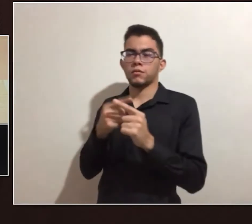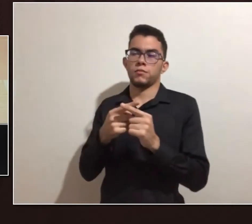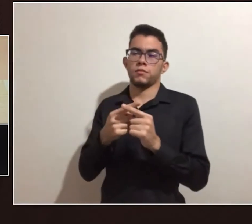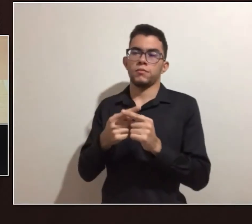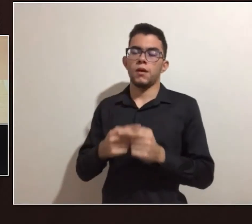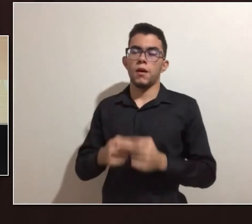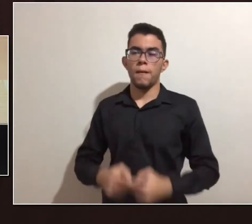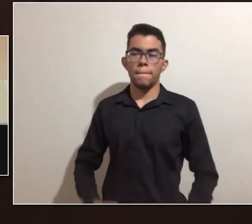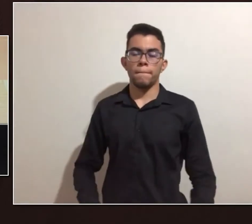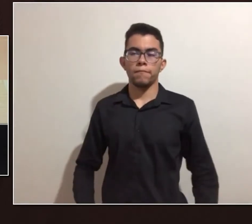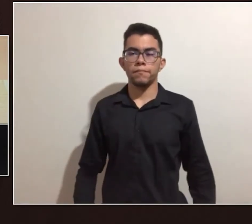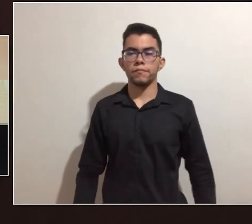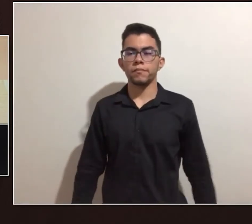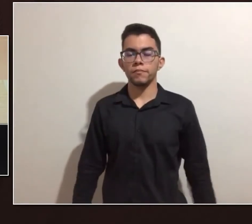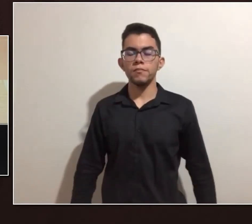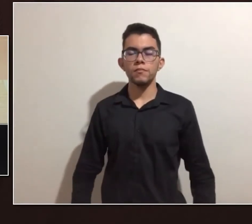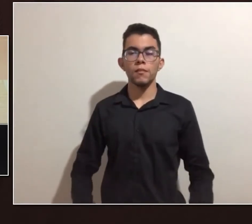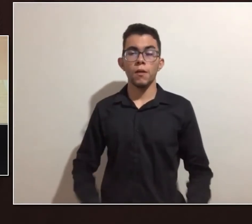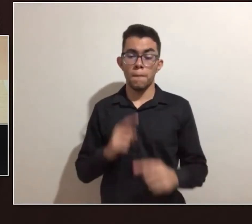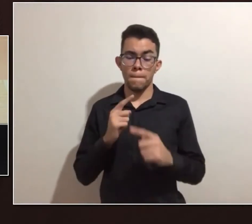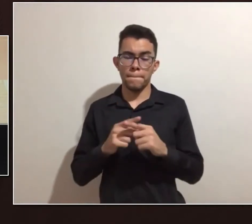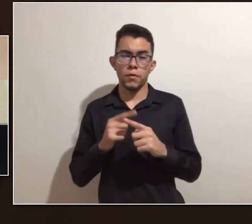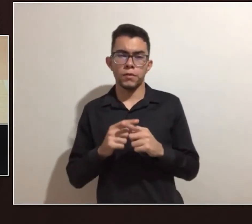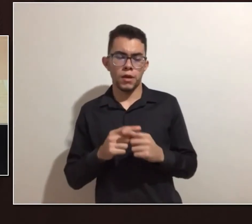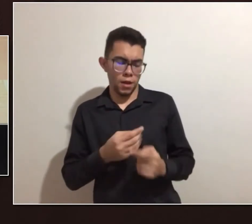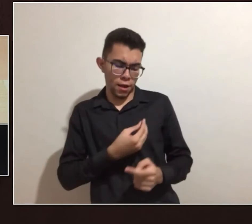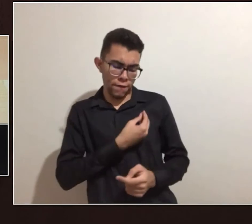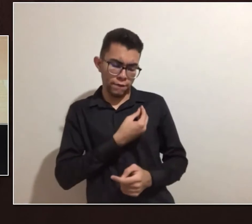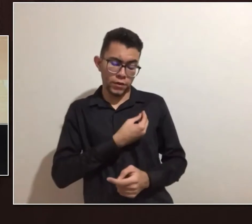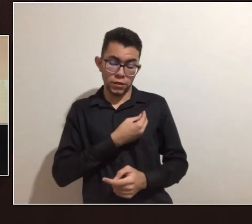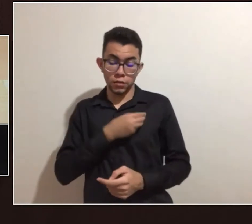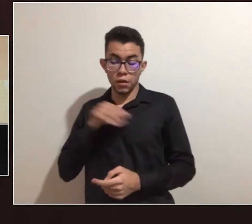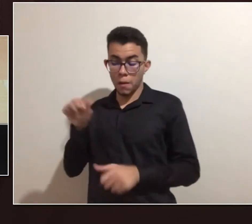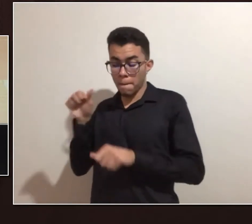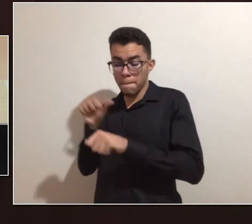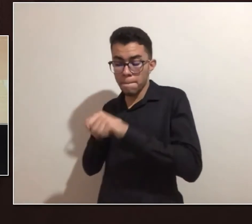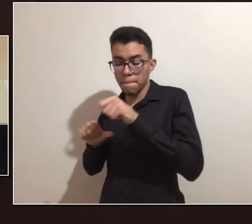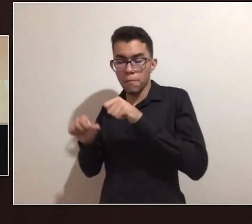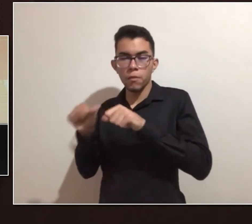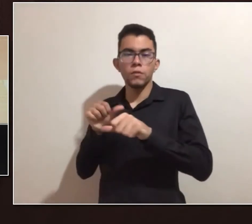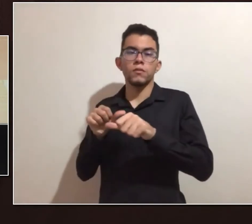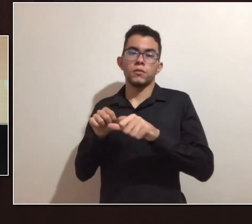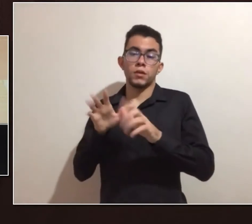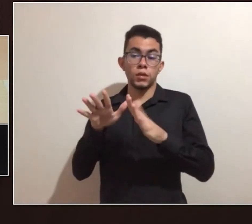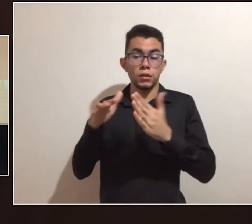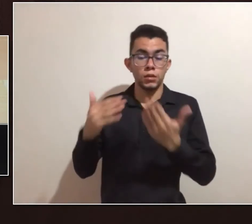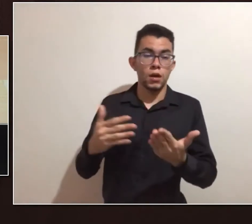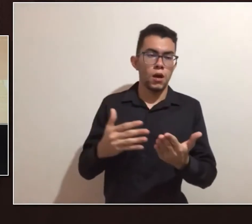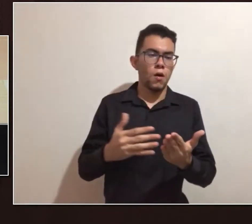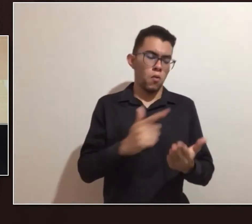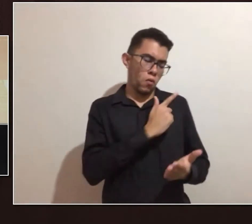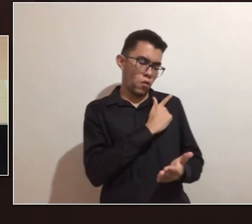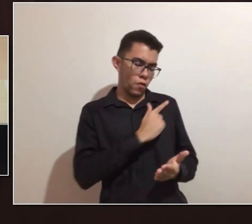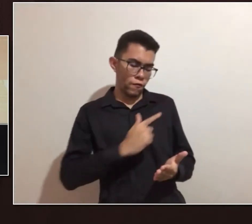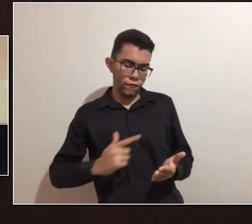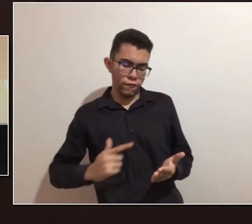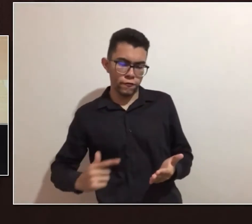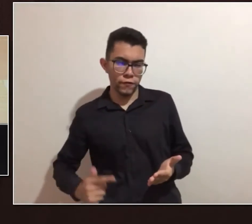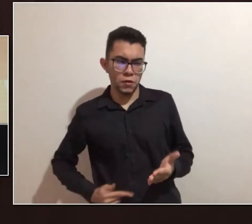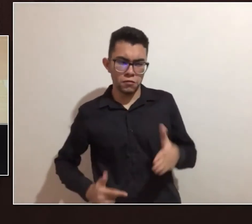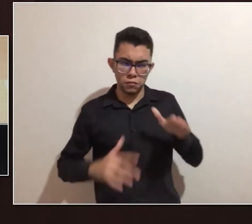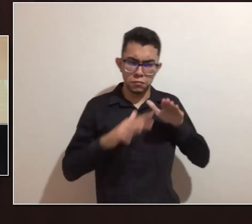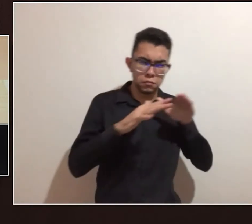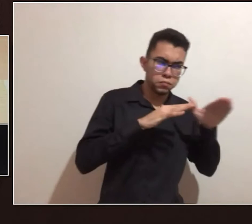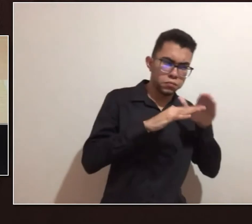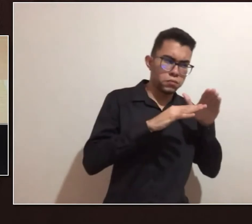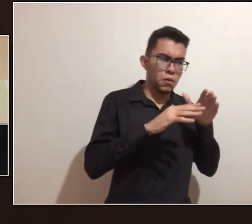vida deles estava afetando e instabilizando a religião pagã.